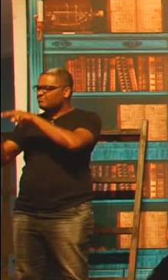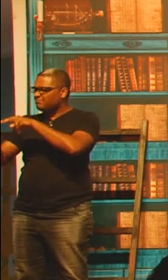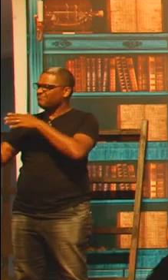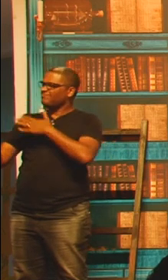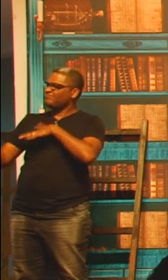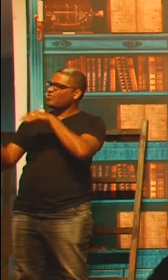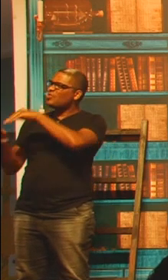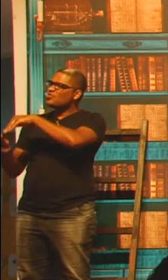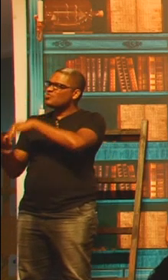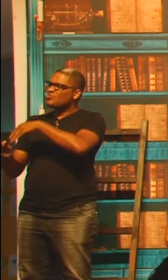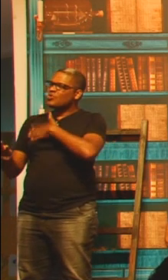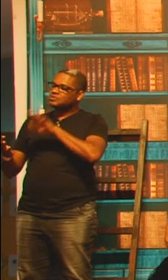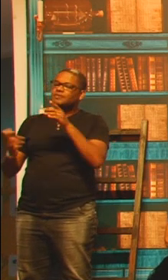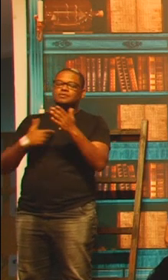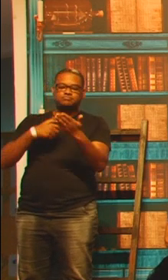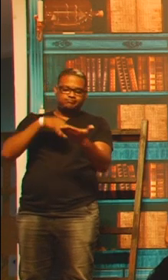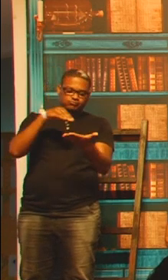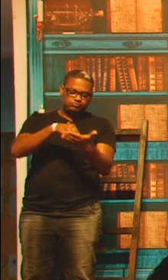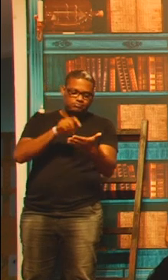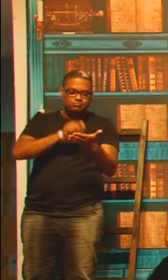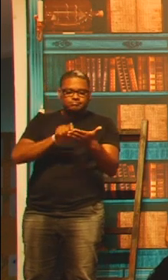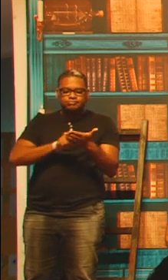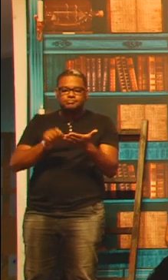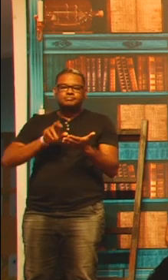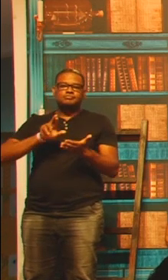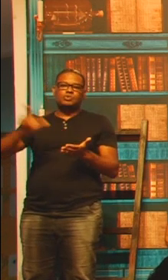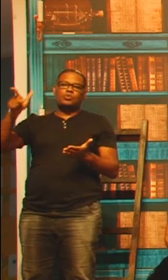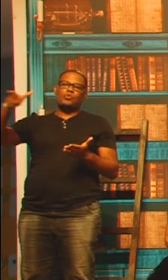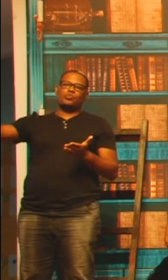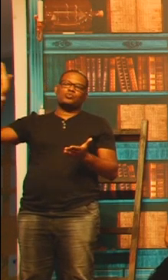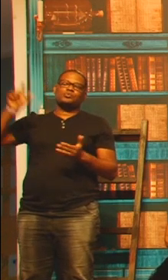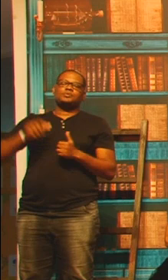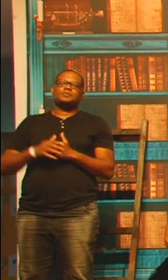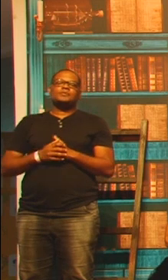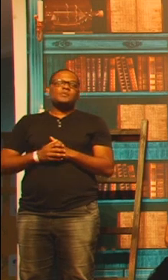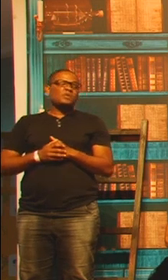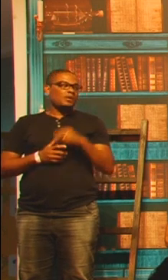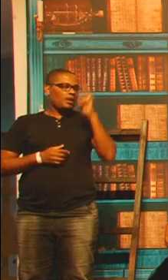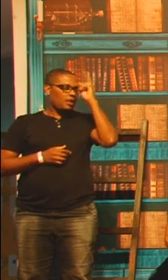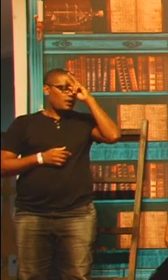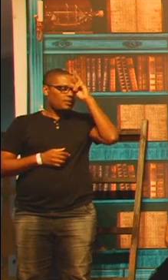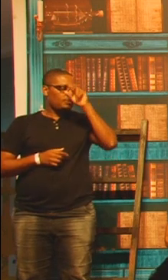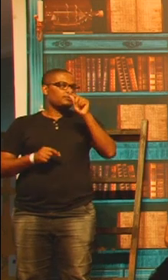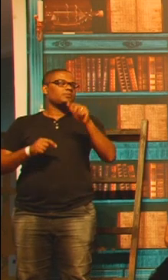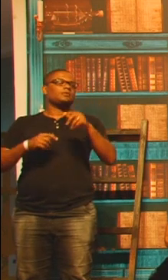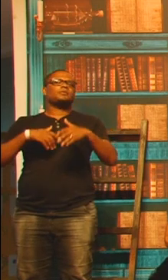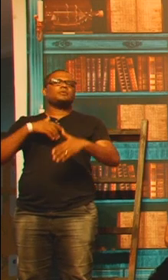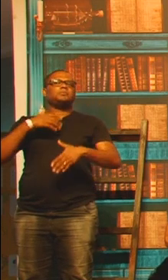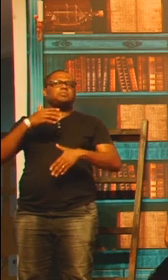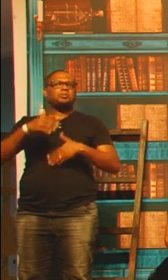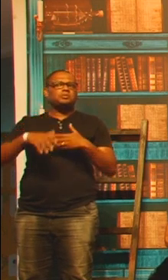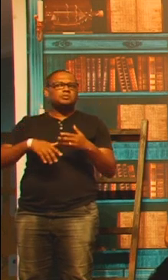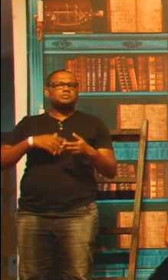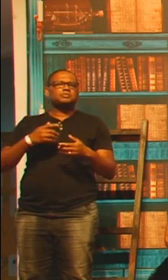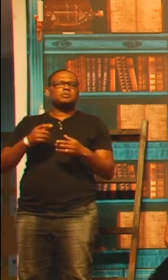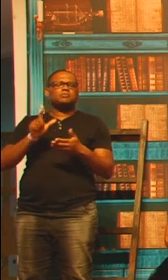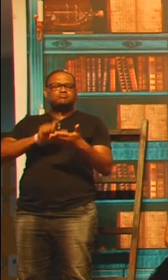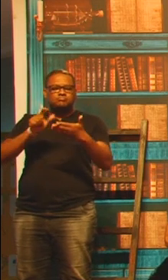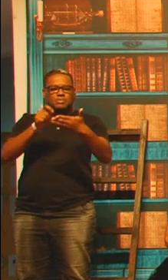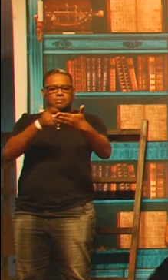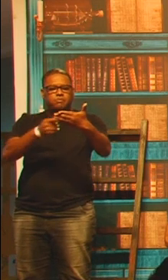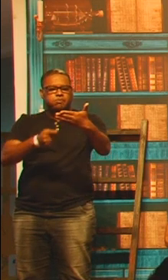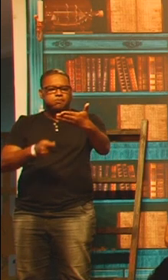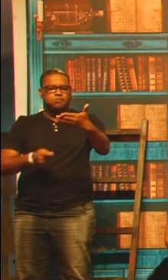mesmo fazia o final diferente. Eu lembro disso. E aí depois foi ganhando força, né? Eu fui escrevendo